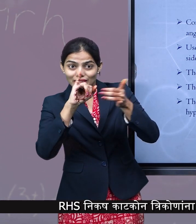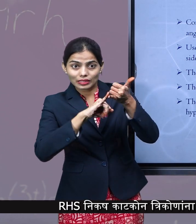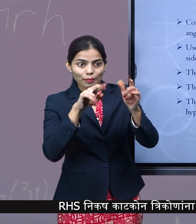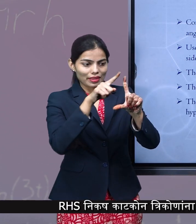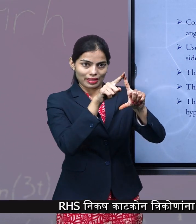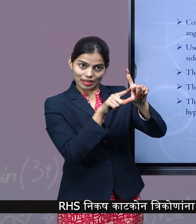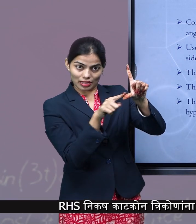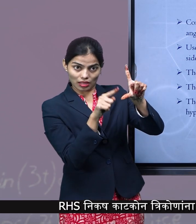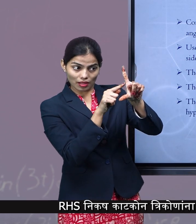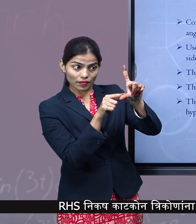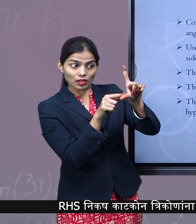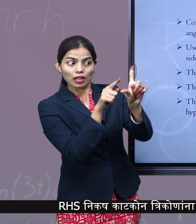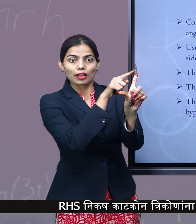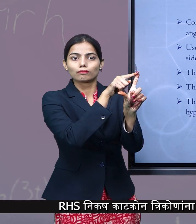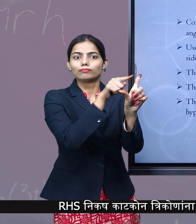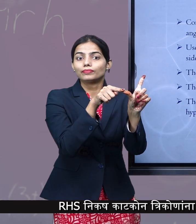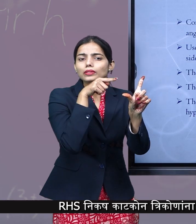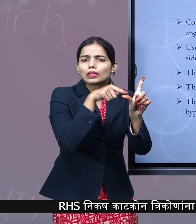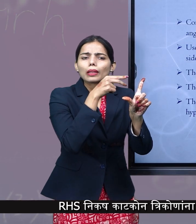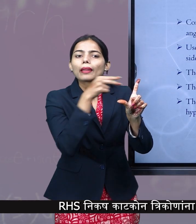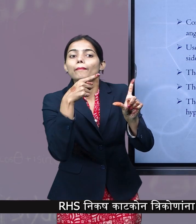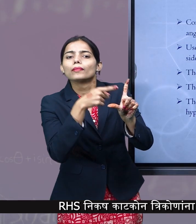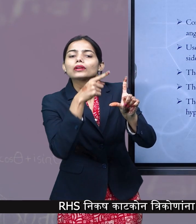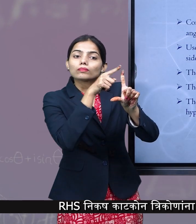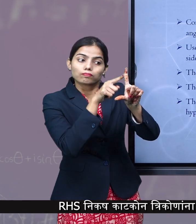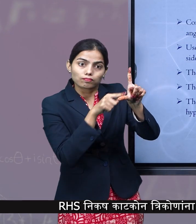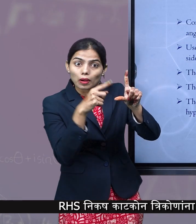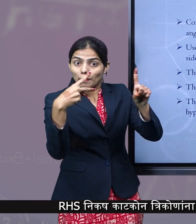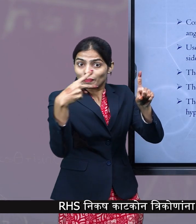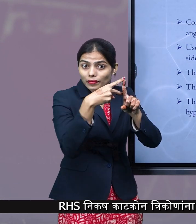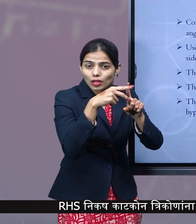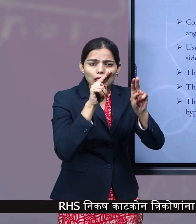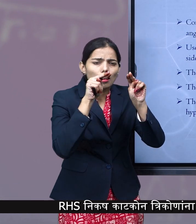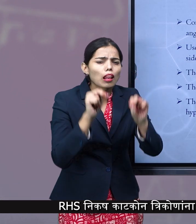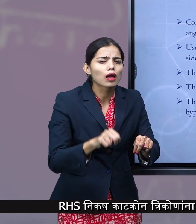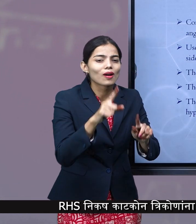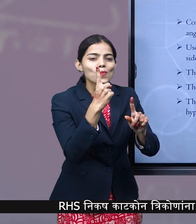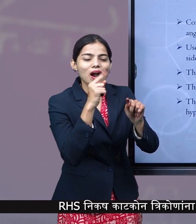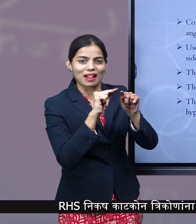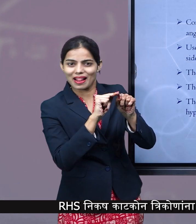RHS निकष काटकोन त्रिकोणांना लागू होतो. एक बाजू आणि कर्ण जुळणे आवश्यक असते.